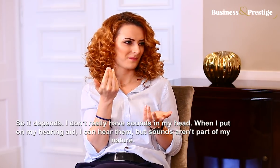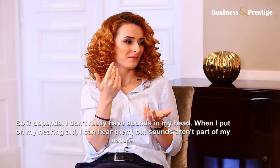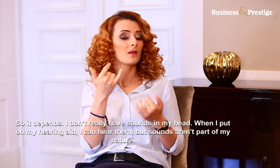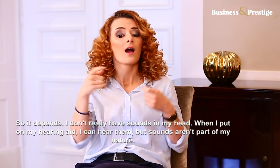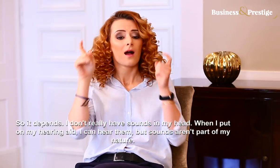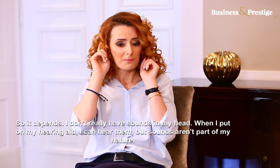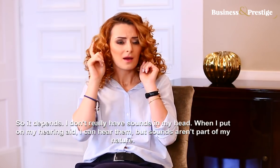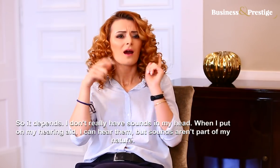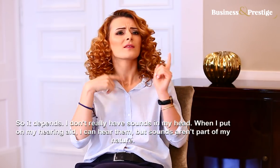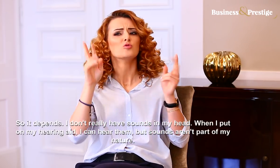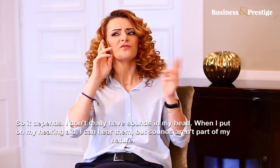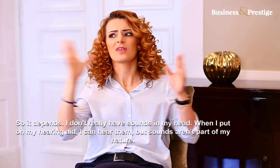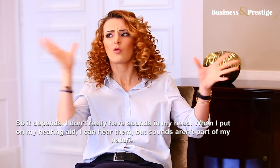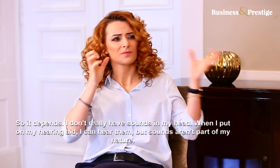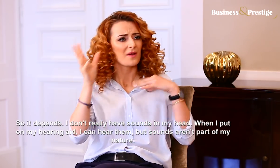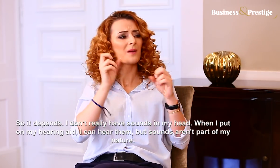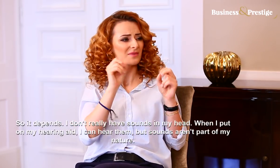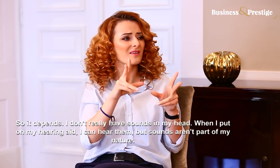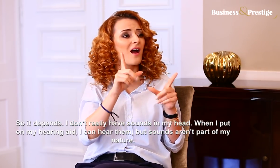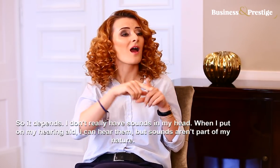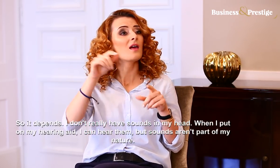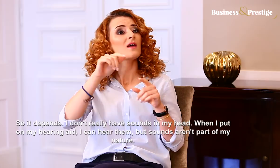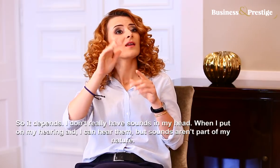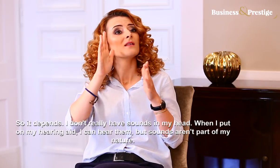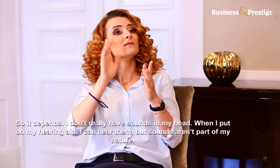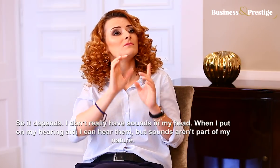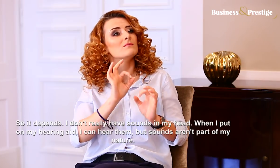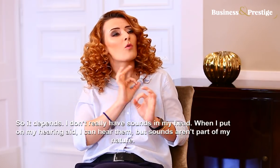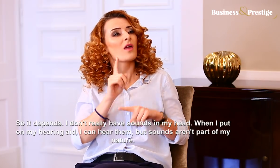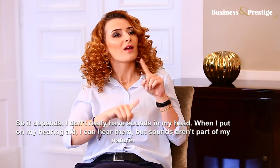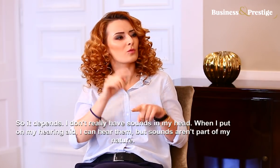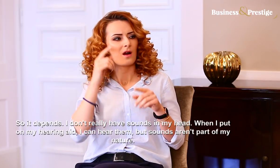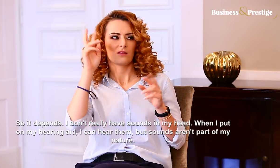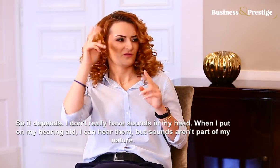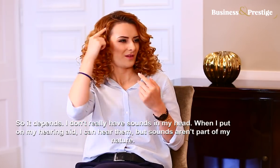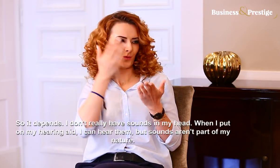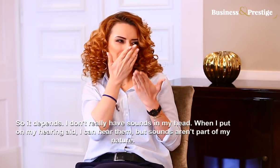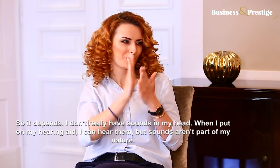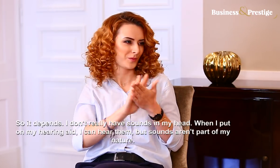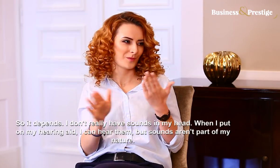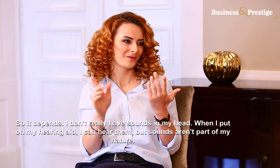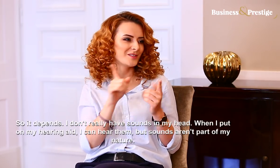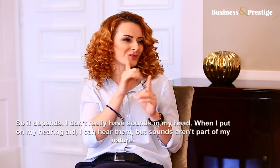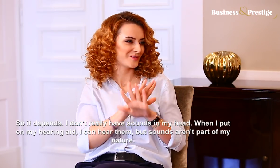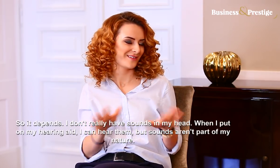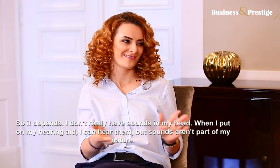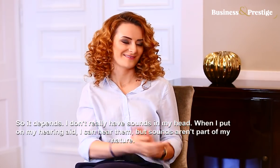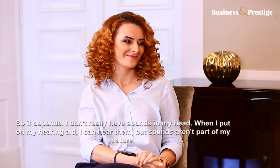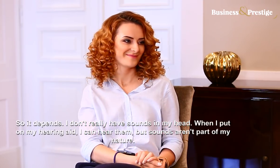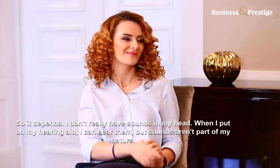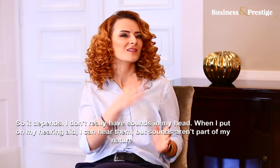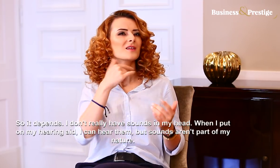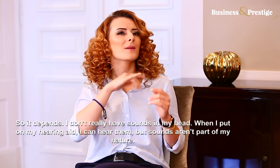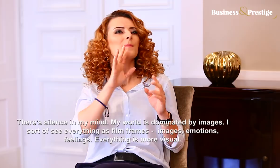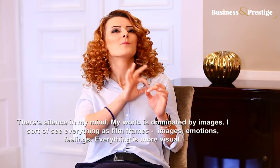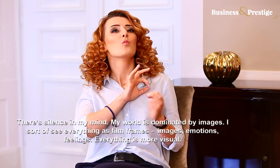Nie mam w głowie jakby dźwięku. Jak zakładam aparaty, to odbieram te dźwięki, słyszę je, ale w mojej naturze jakby nie ma tego